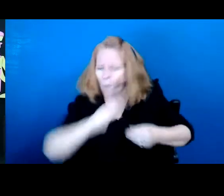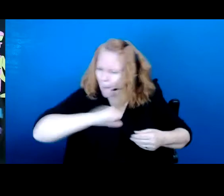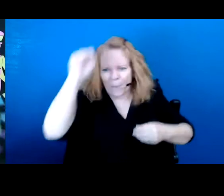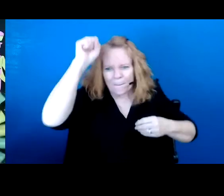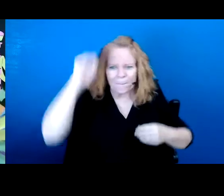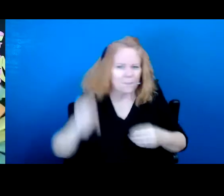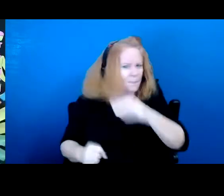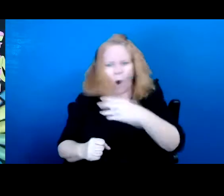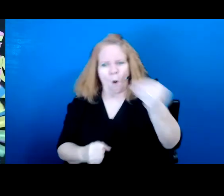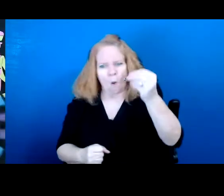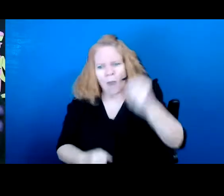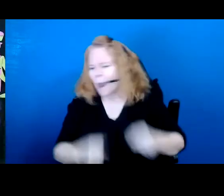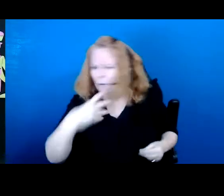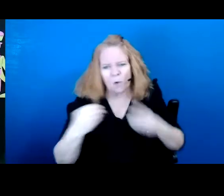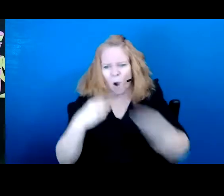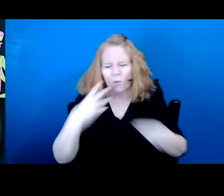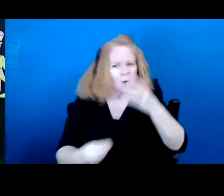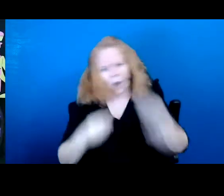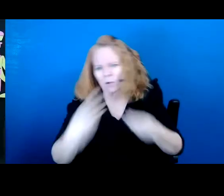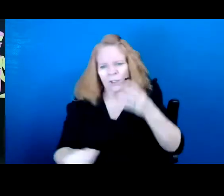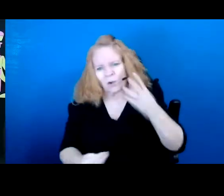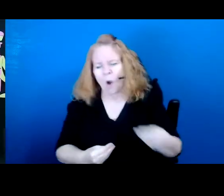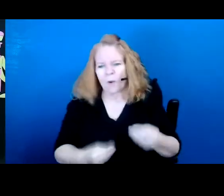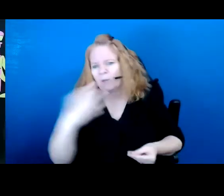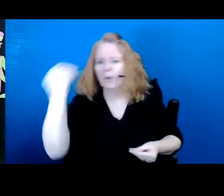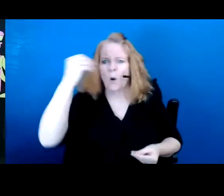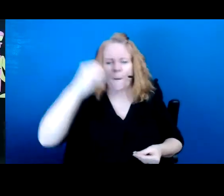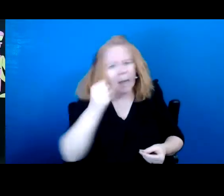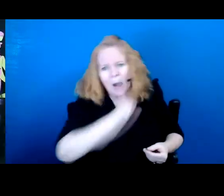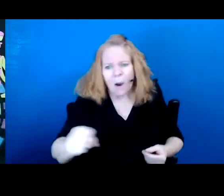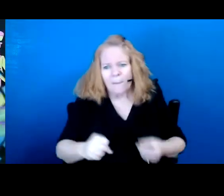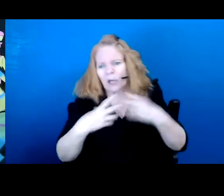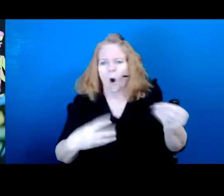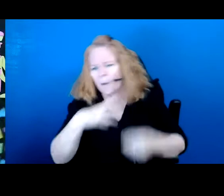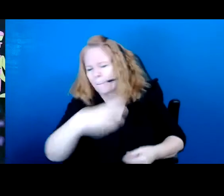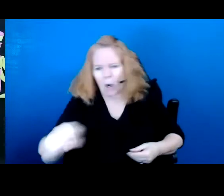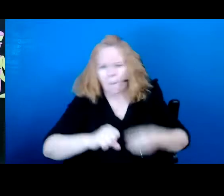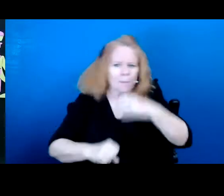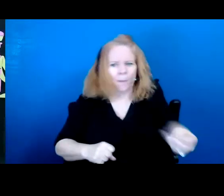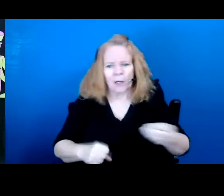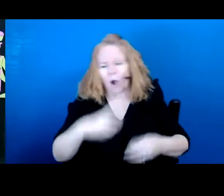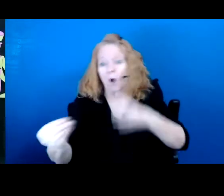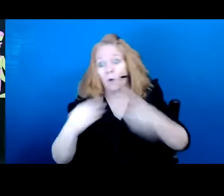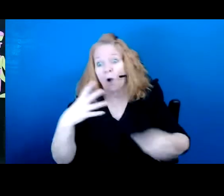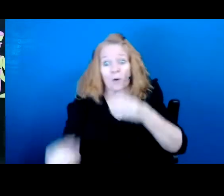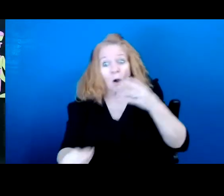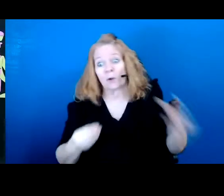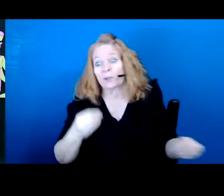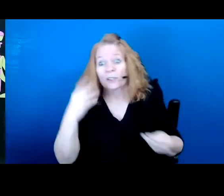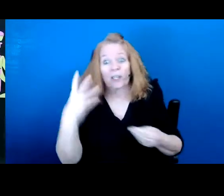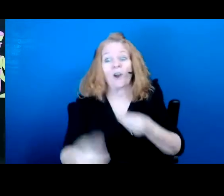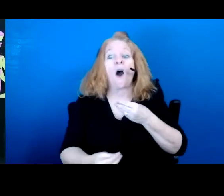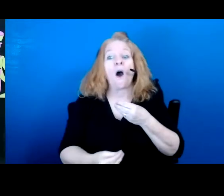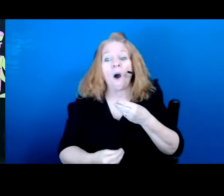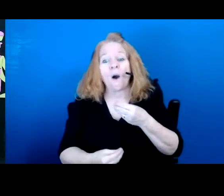dale dale dale dale y bum bum bum vamos vamos vamos y un boom y vamos un boom y vamos